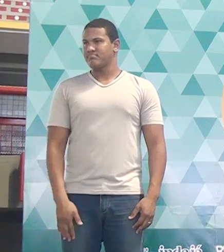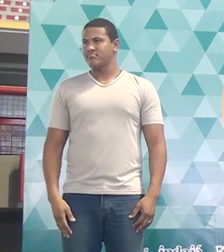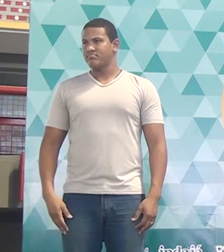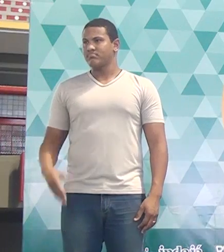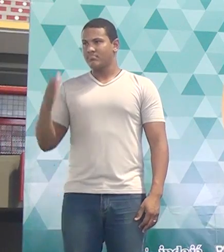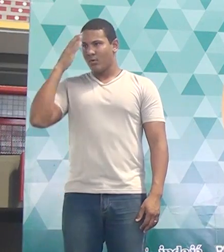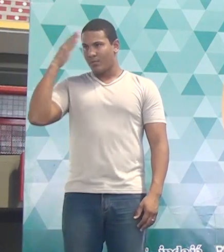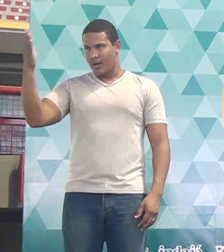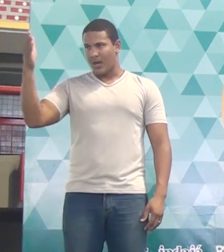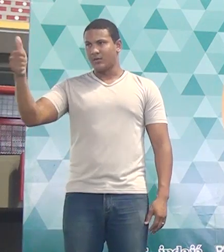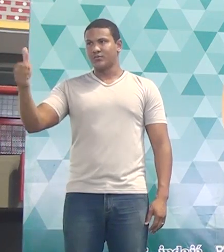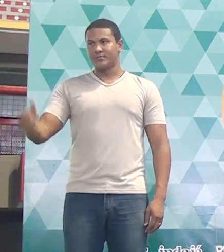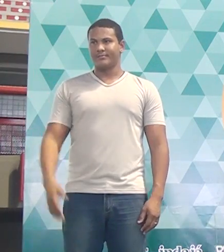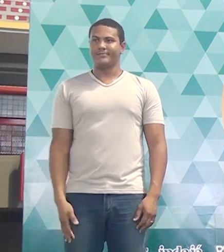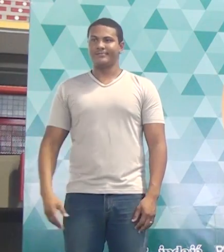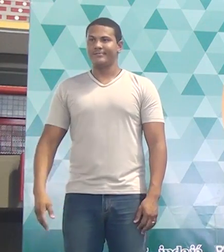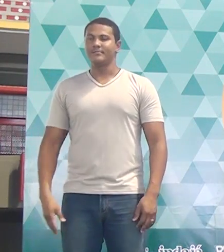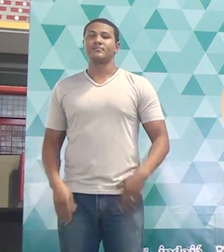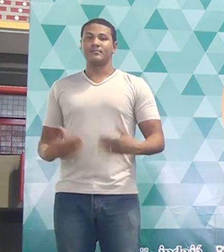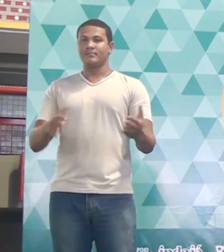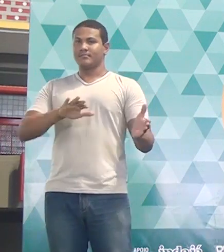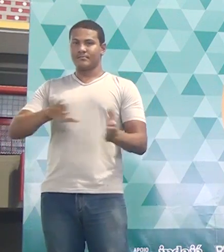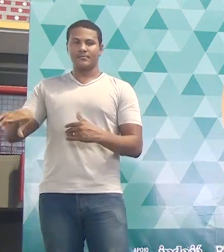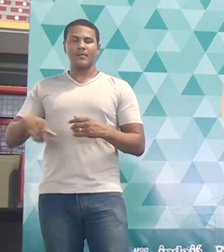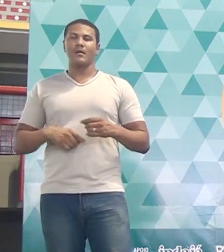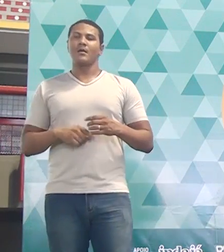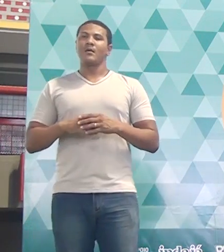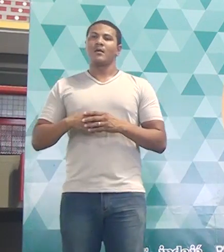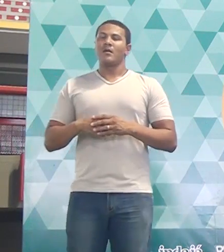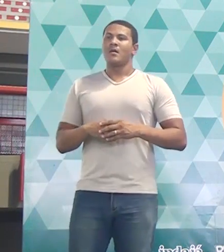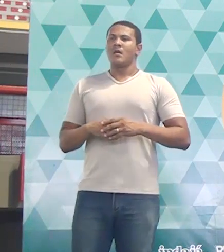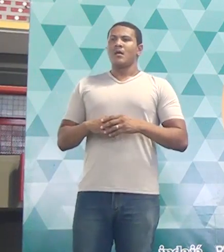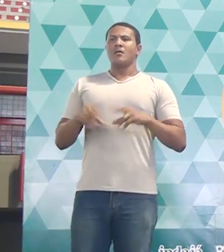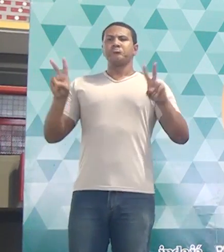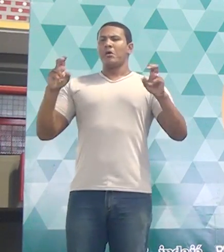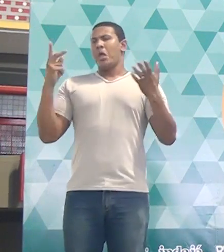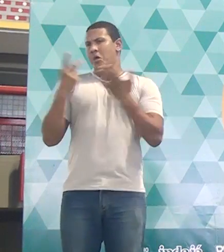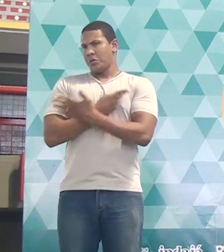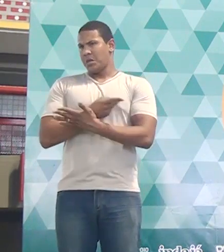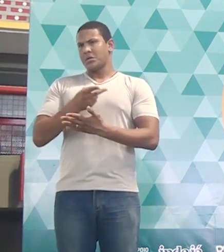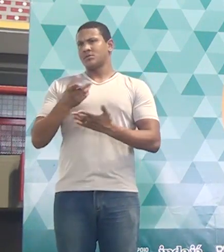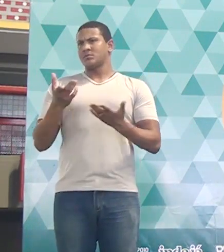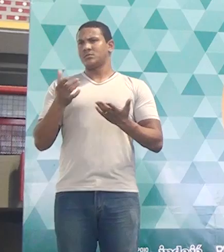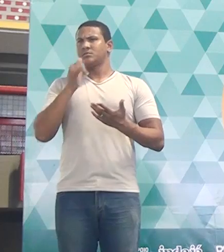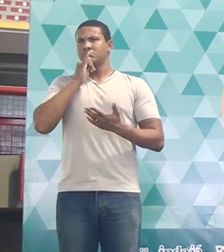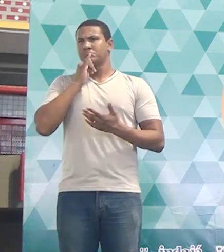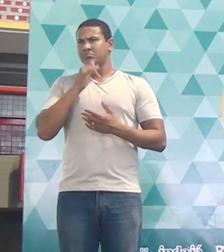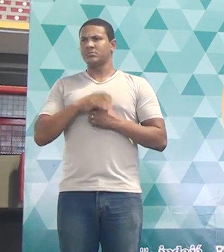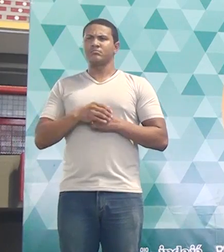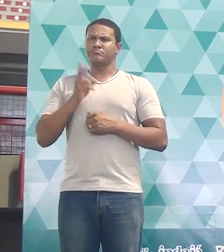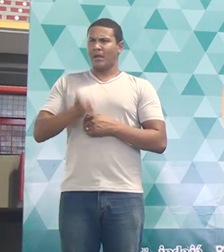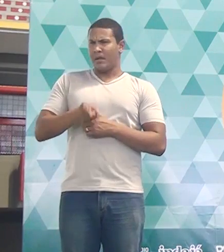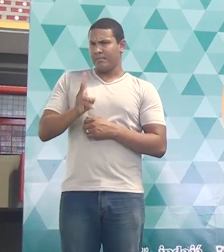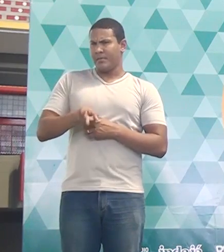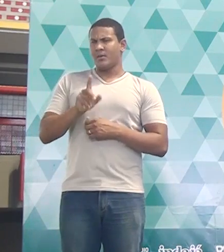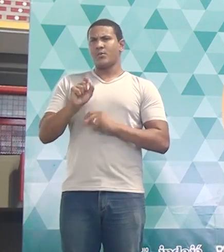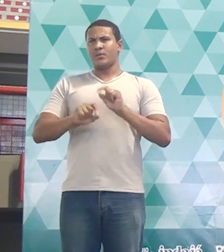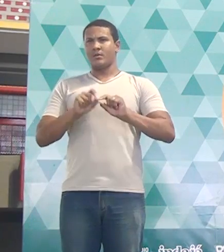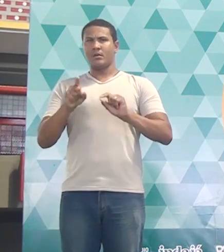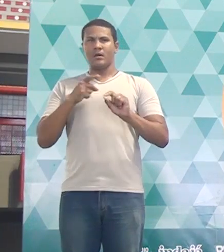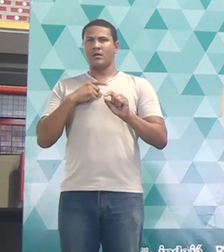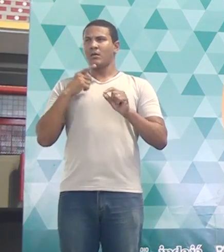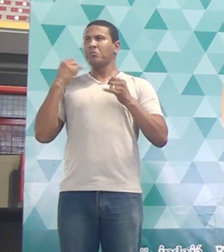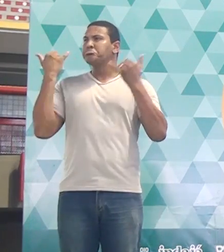aconteceu, não é nem um fato que aconteceu, um fato que acontece com uma certa frequência, a gente aqui não ouve